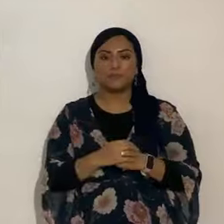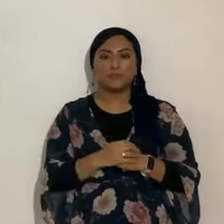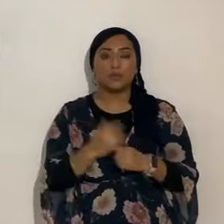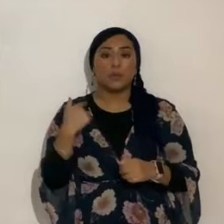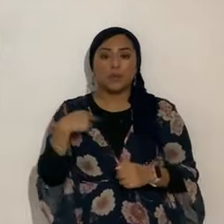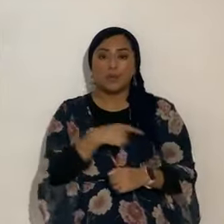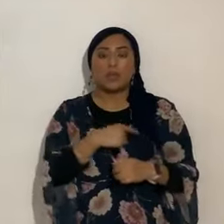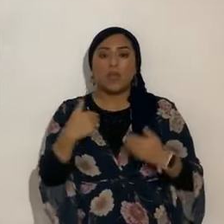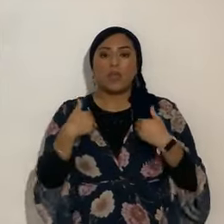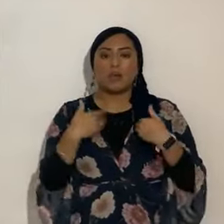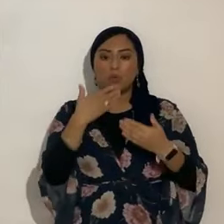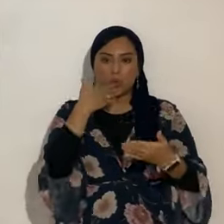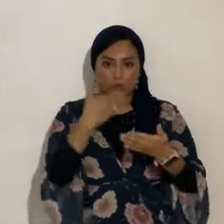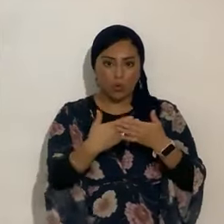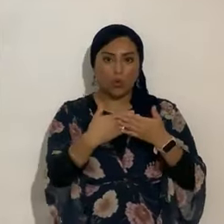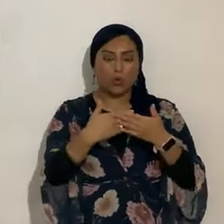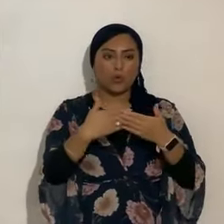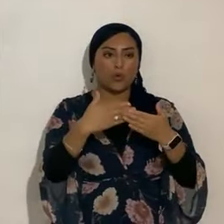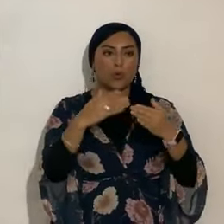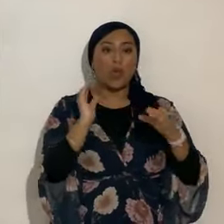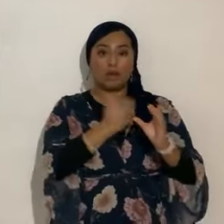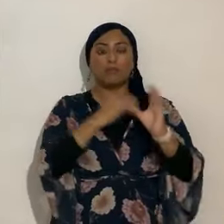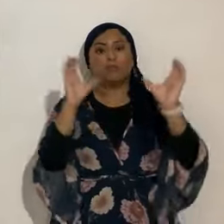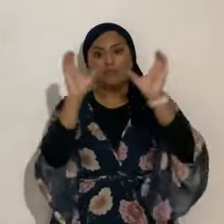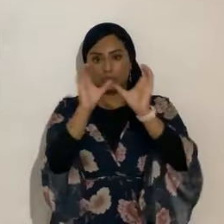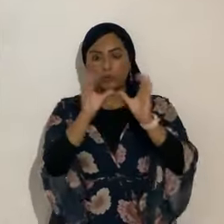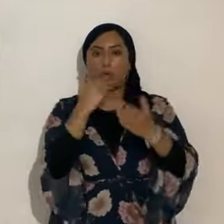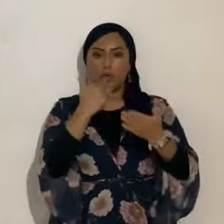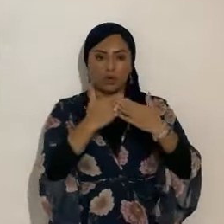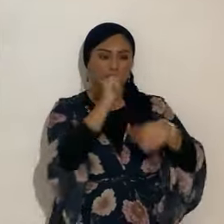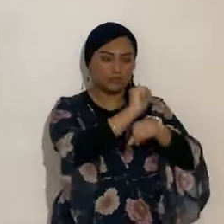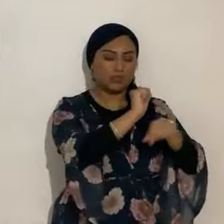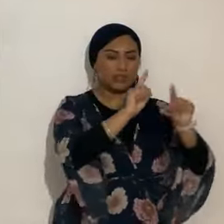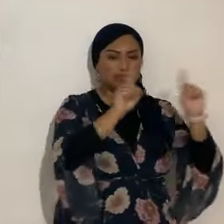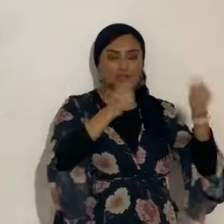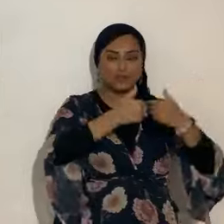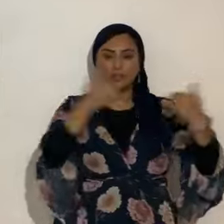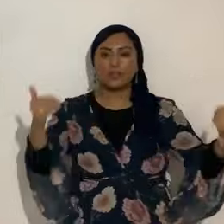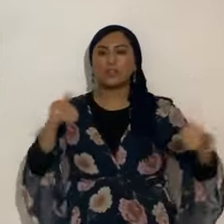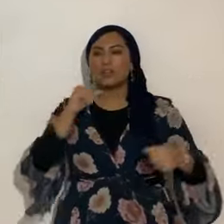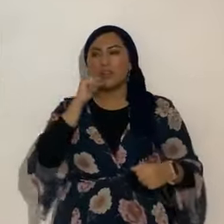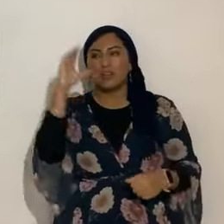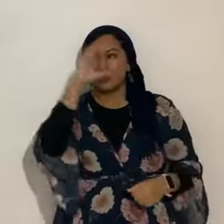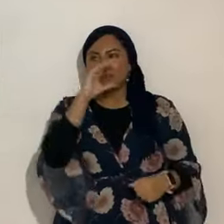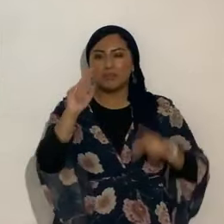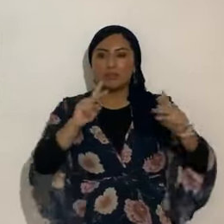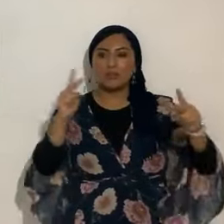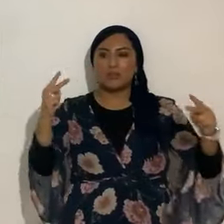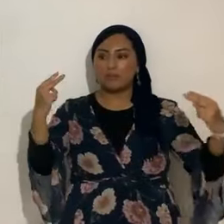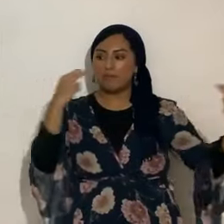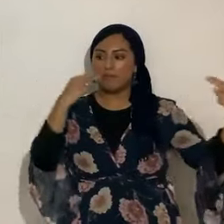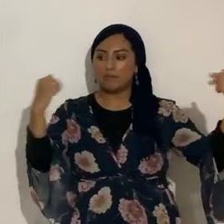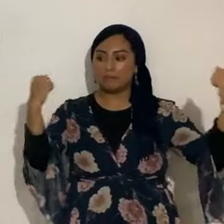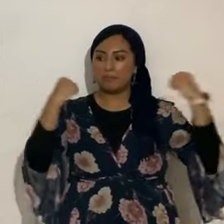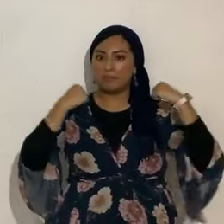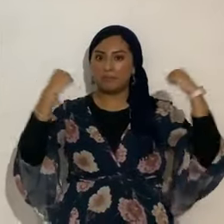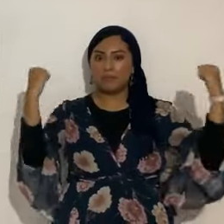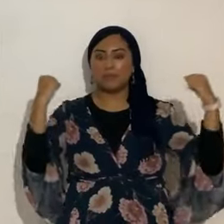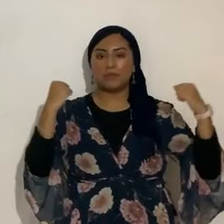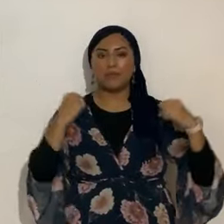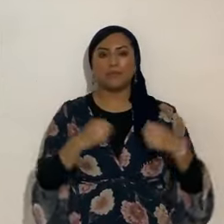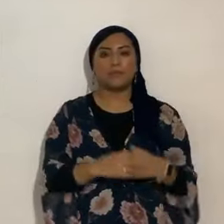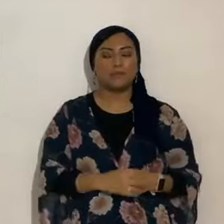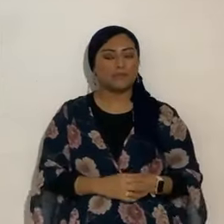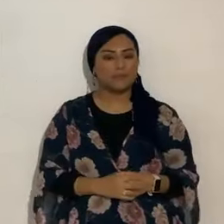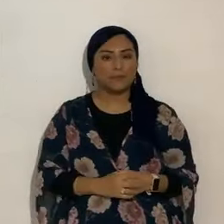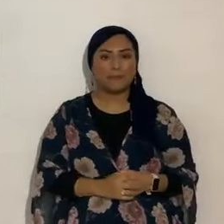que tener un currículum vitae para nuestro trabajo, nuestra profesión. No busques reconocimiento, no busques